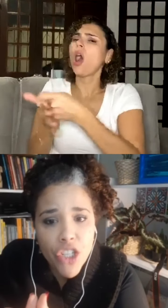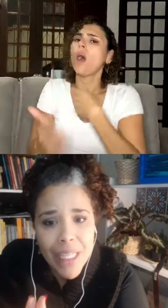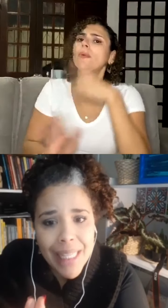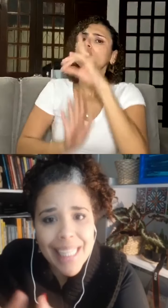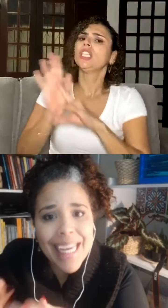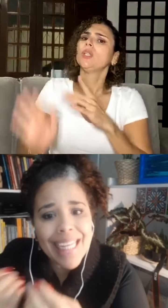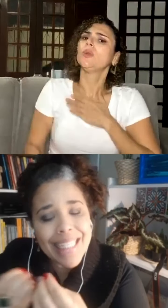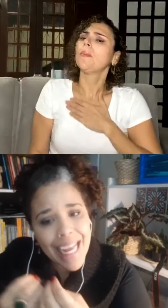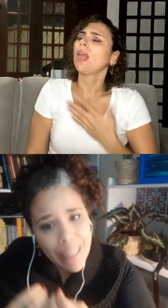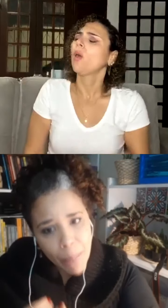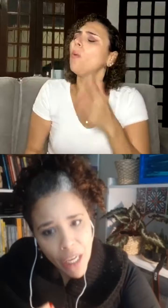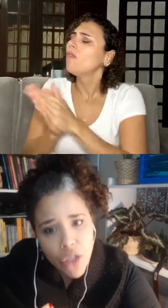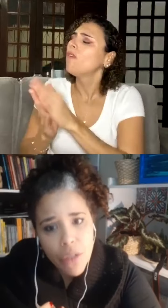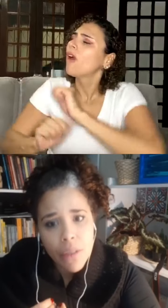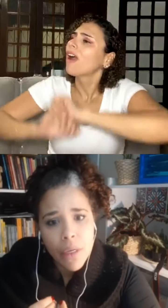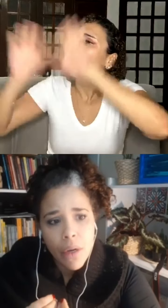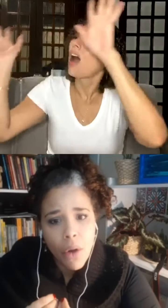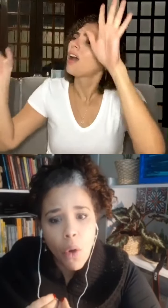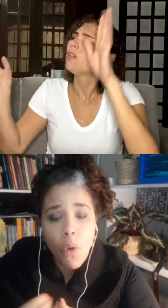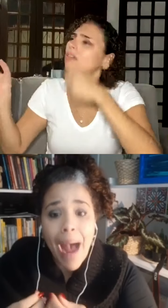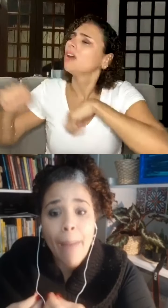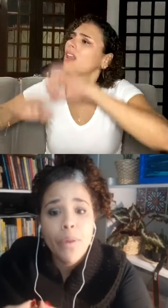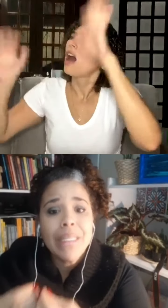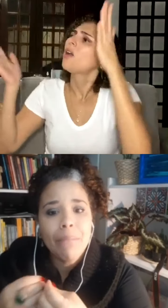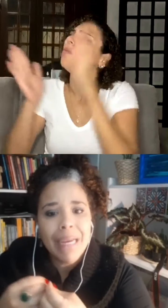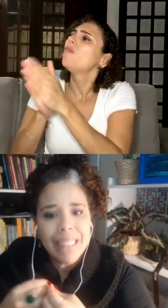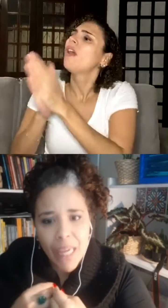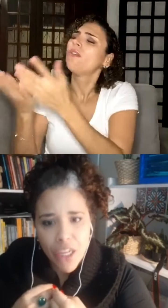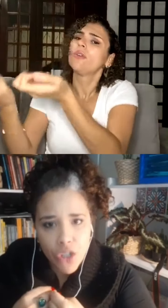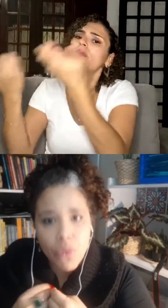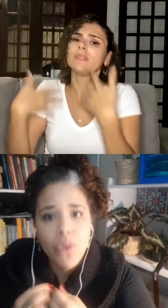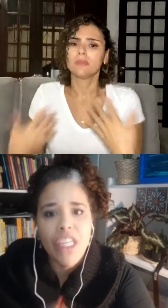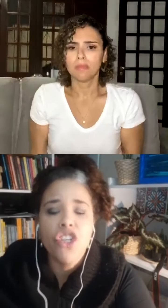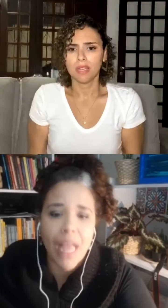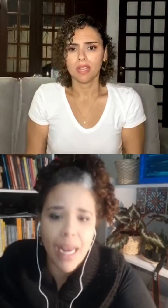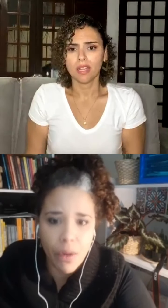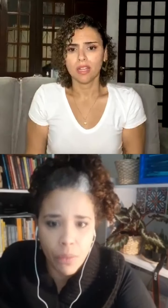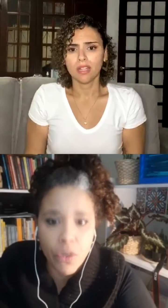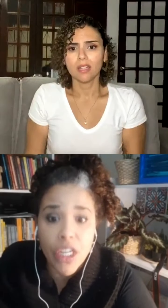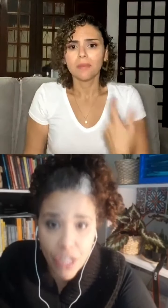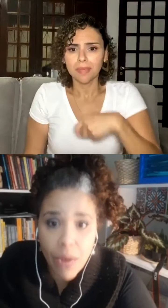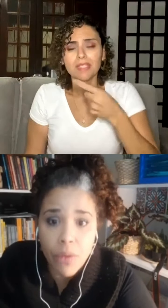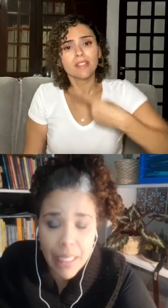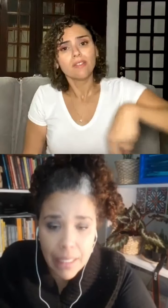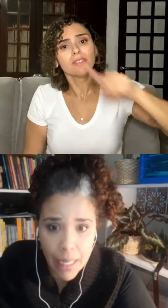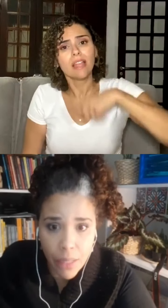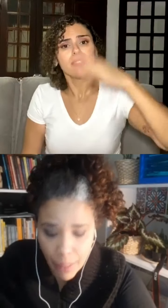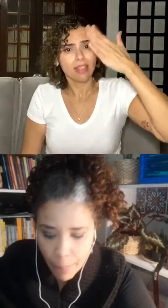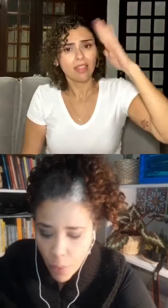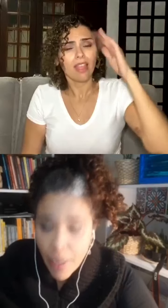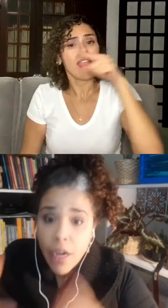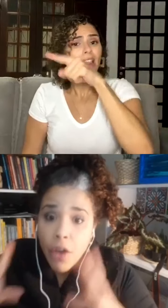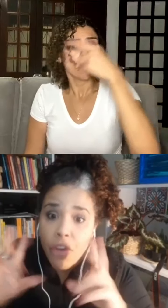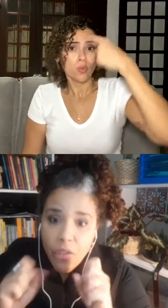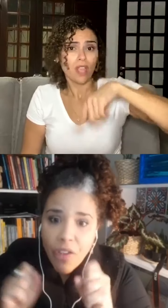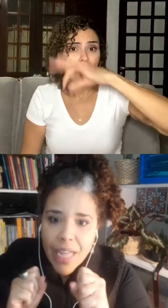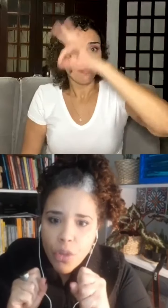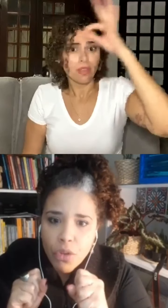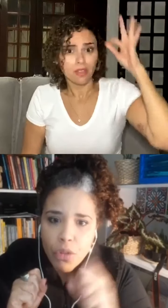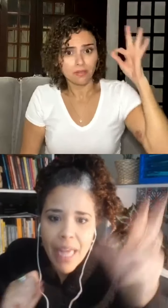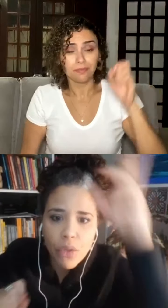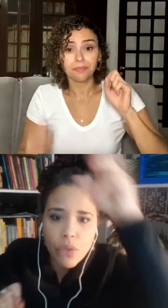de entender exatamente ou aproximadamente o que está acontecendo, tá bom? Vamos falar